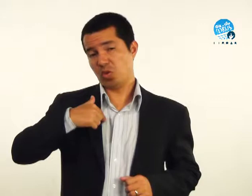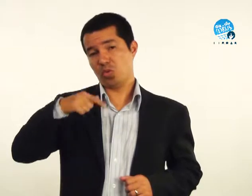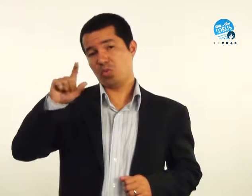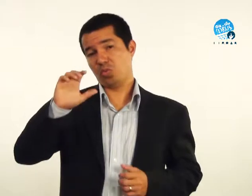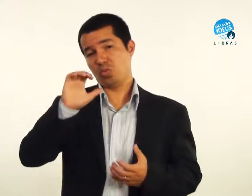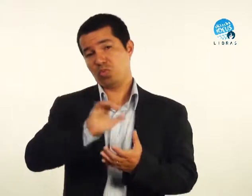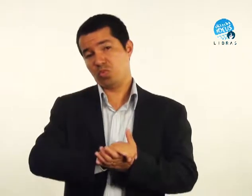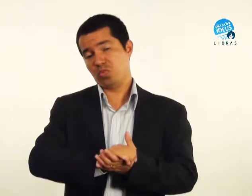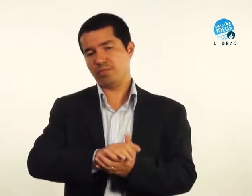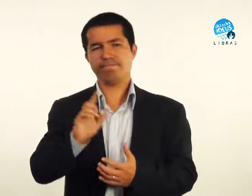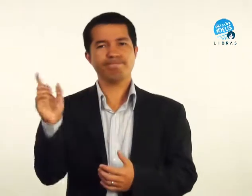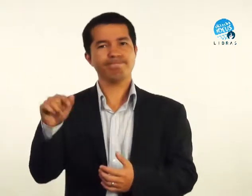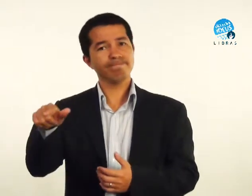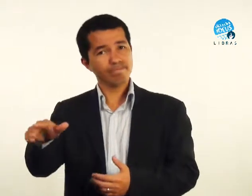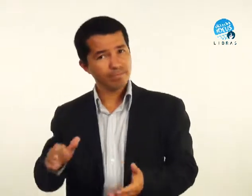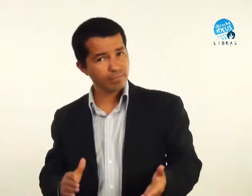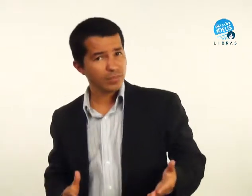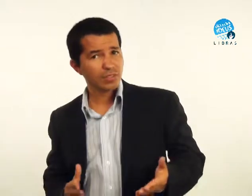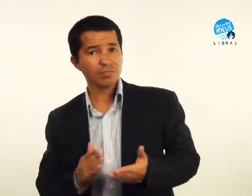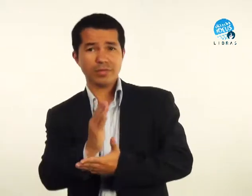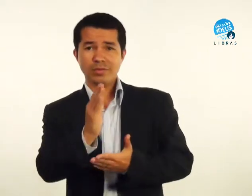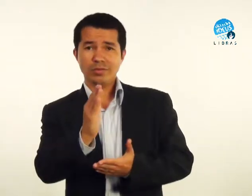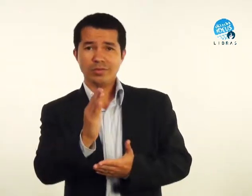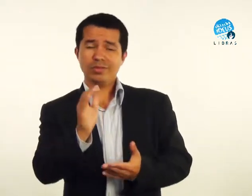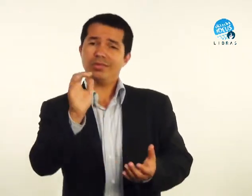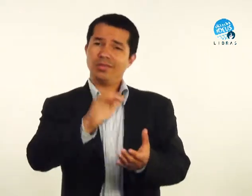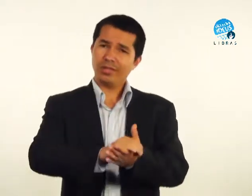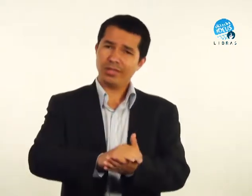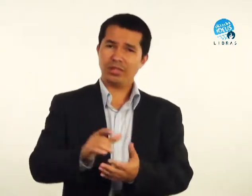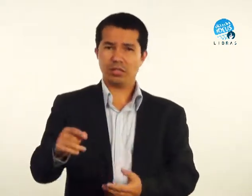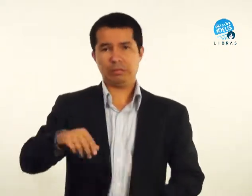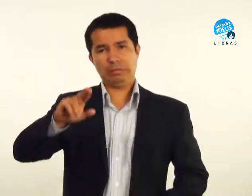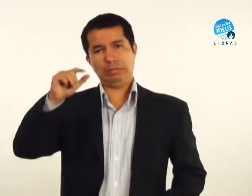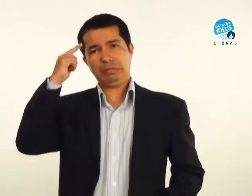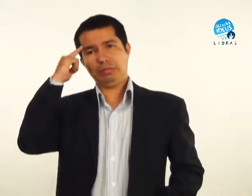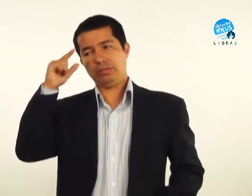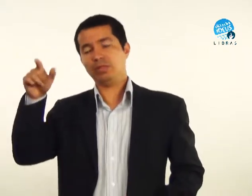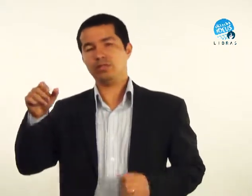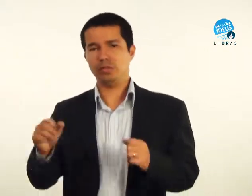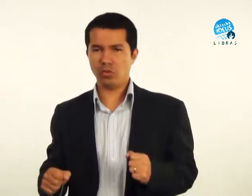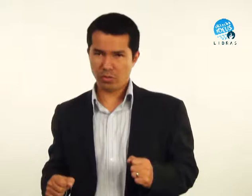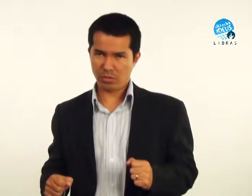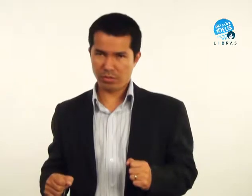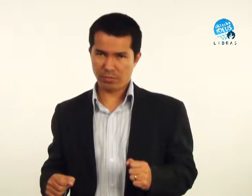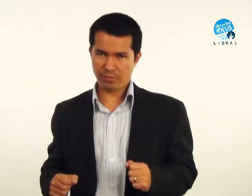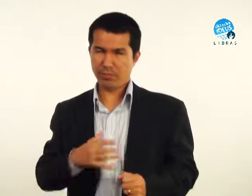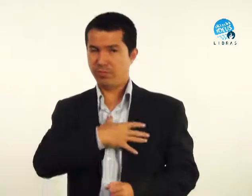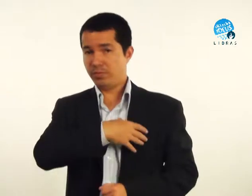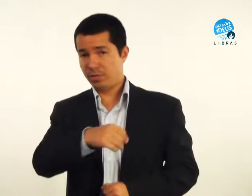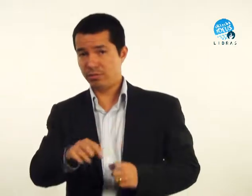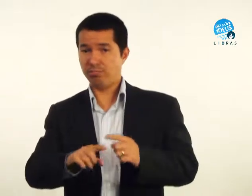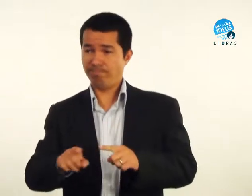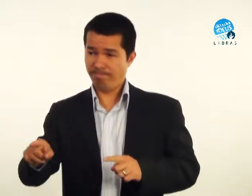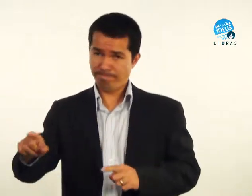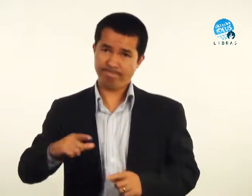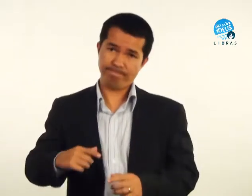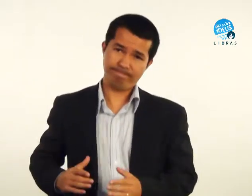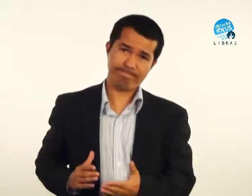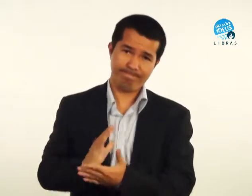Ela nunca imaginava que podia se casar, se casou. Ela nunca imaginava que pudesse ter filhos, porque ela já tinha